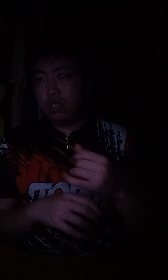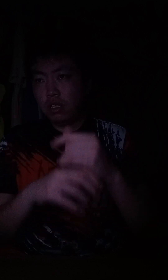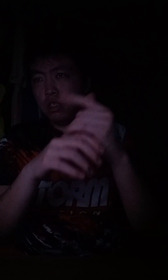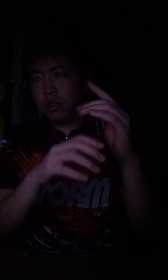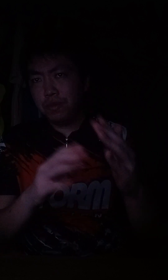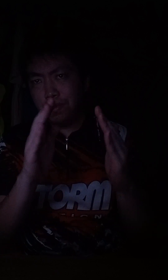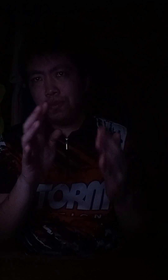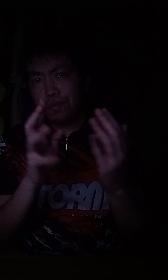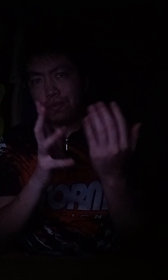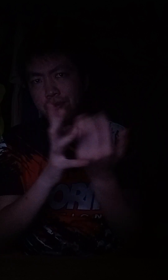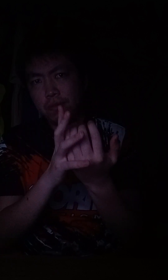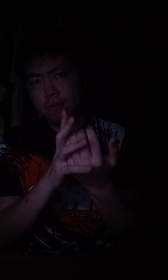절반을 훌쩍 넘는